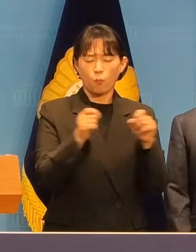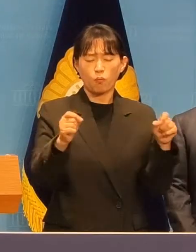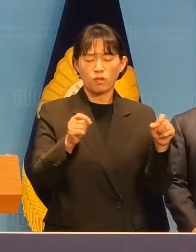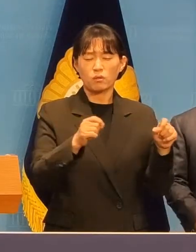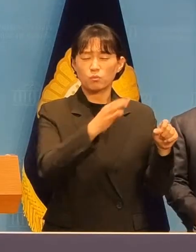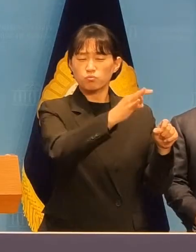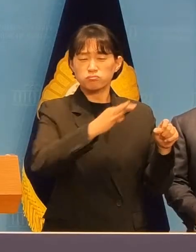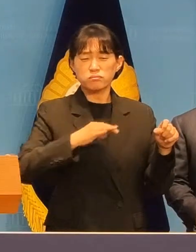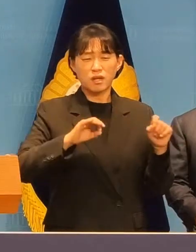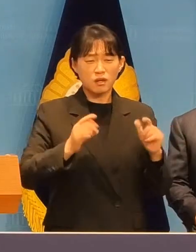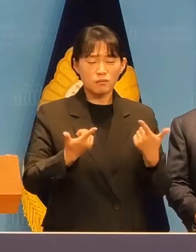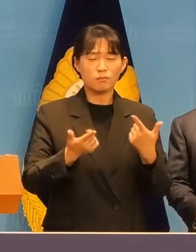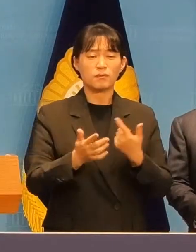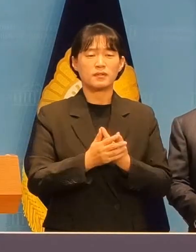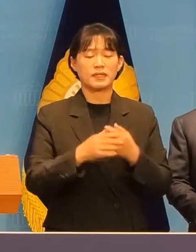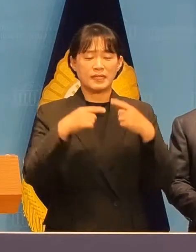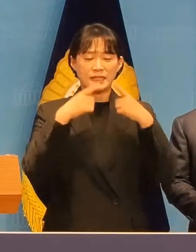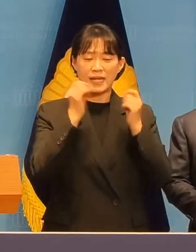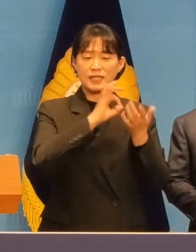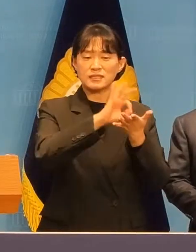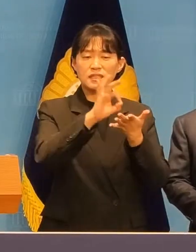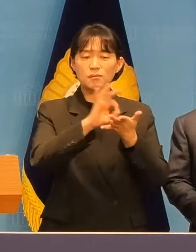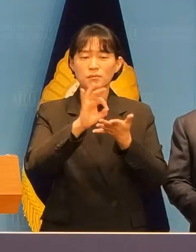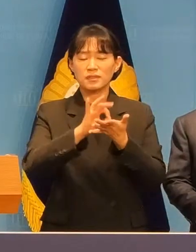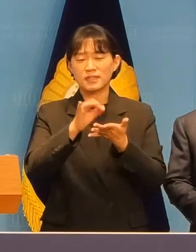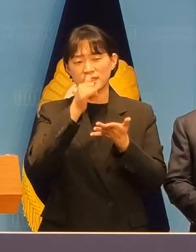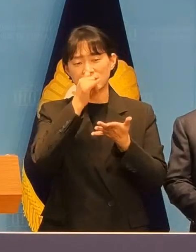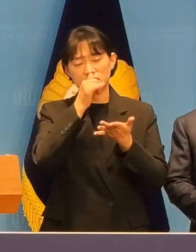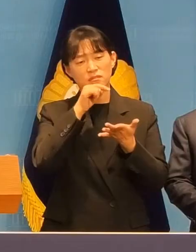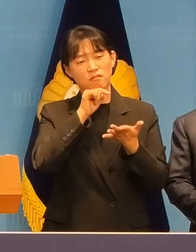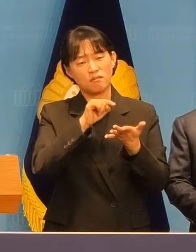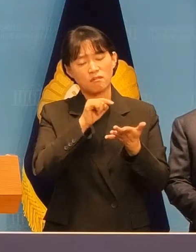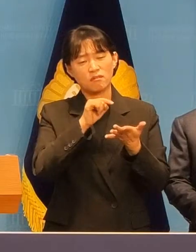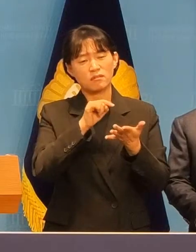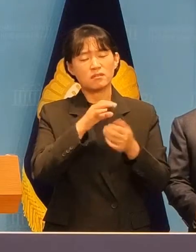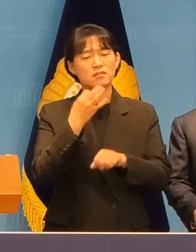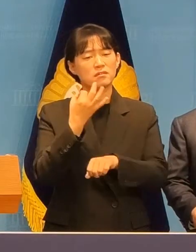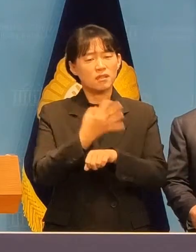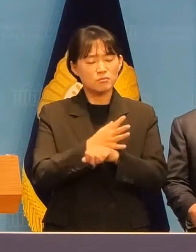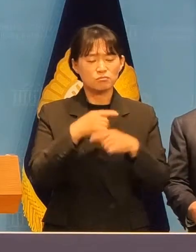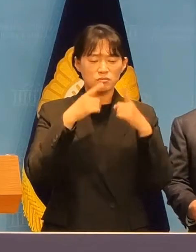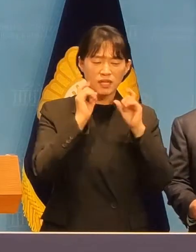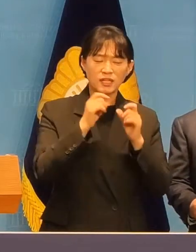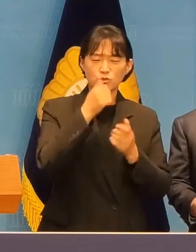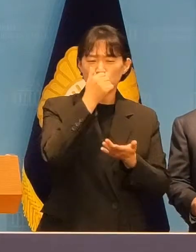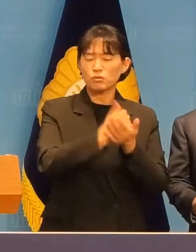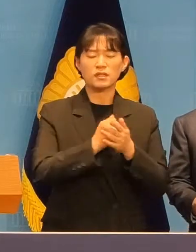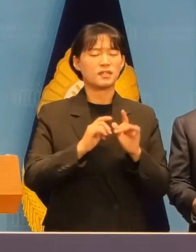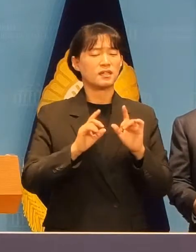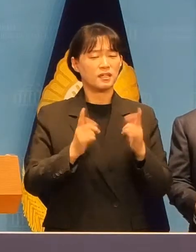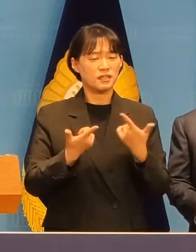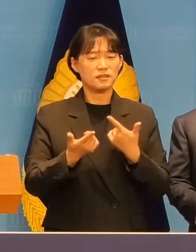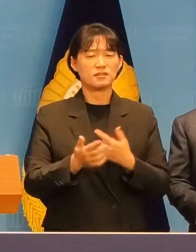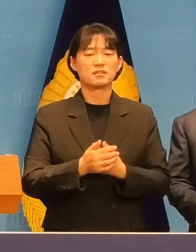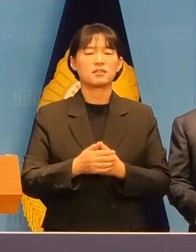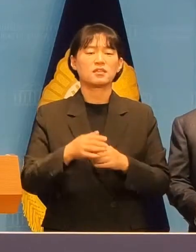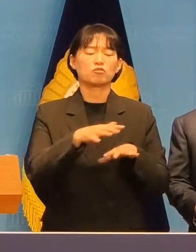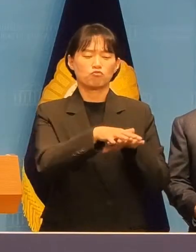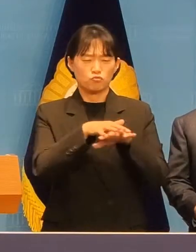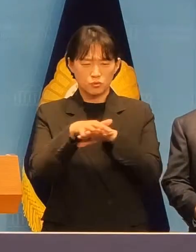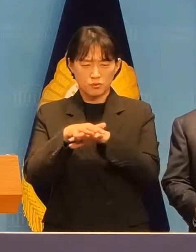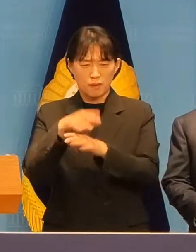지급되지 않거나 사적으로 유용되었다는 사실은 단순한 개인 범죄를 넘어선